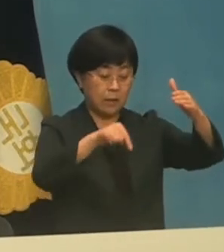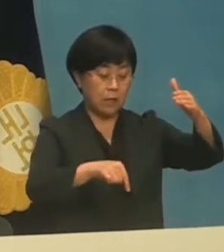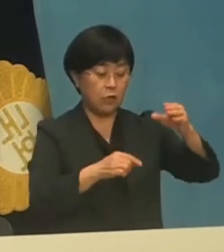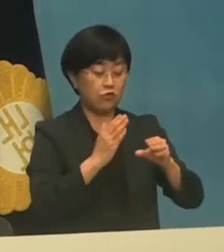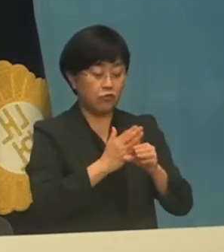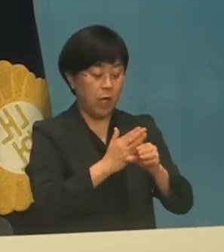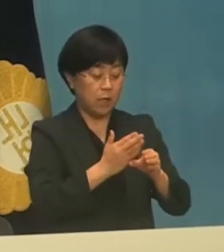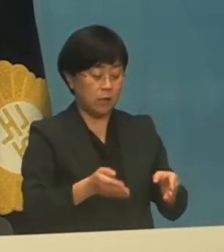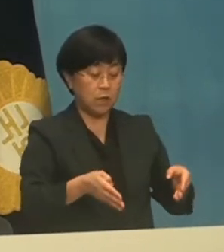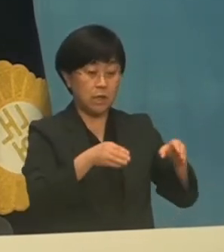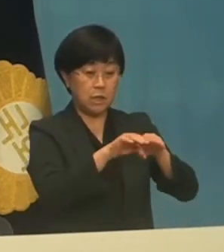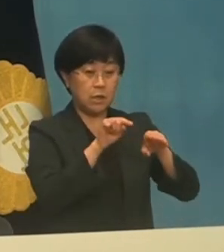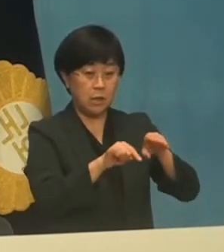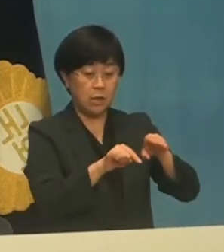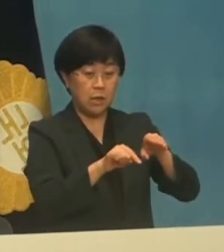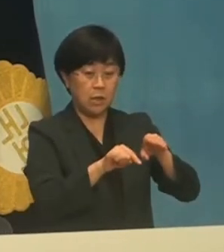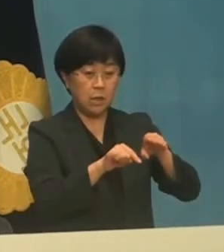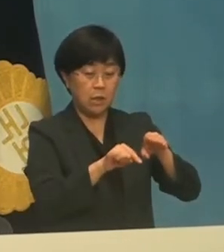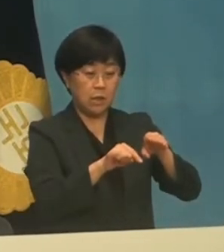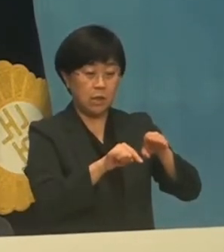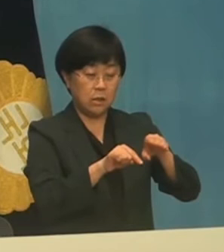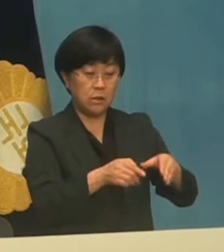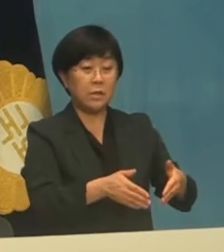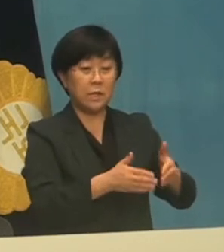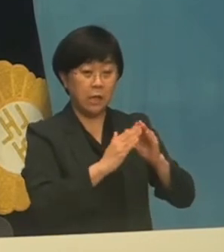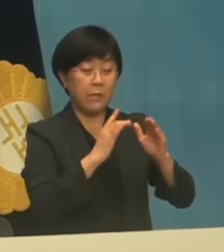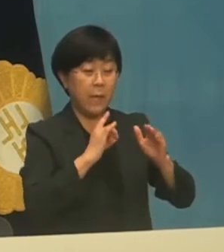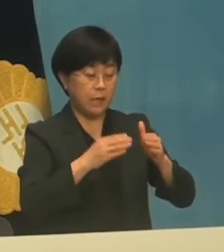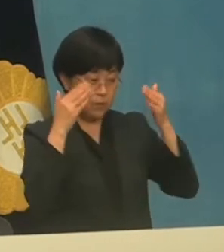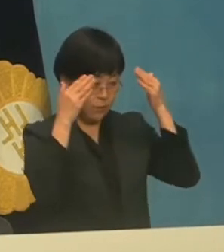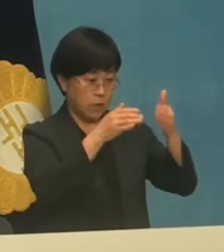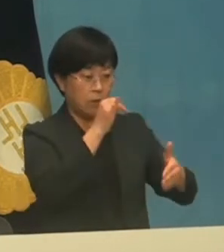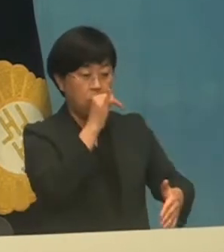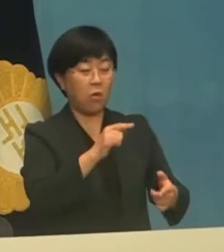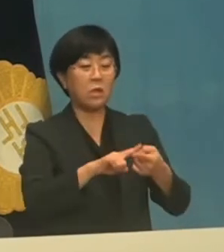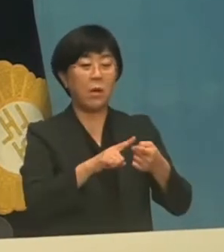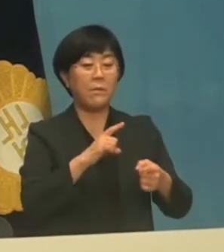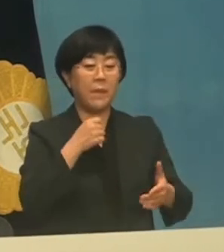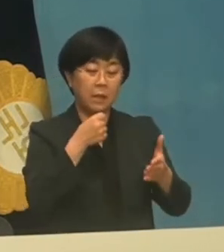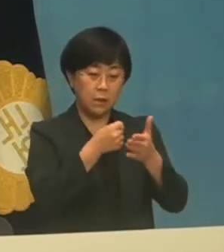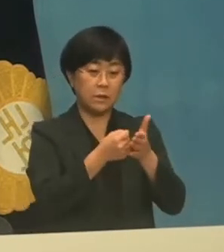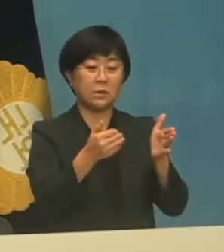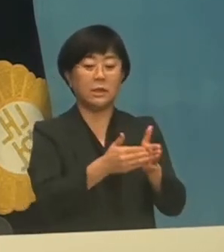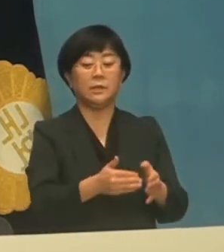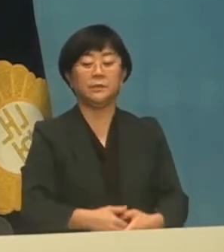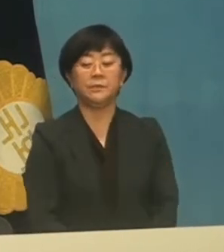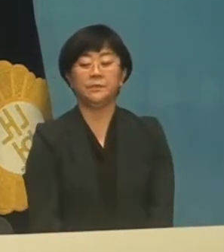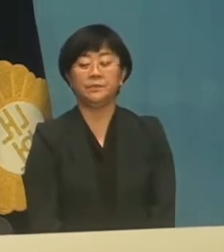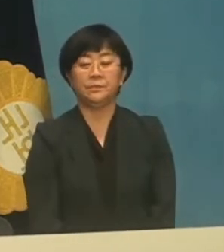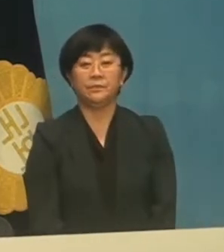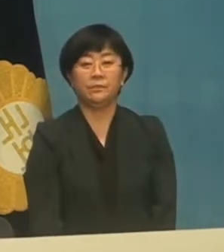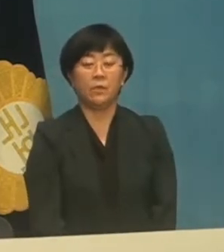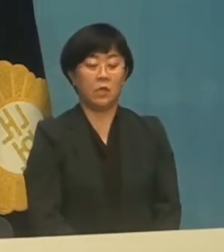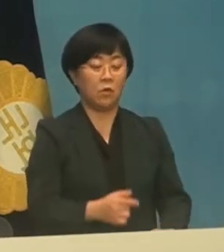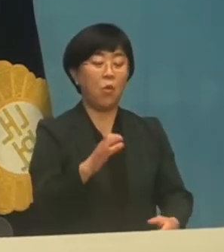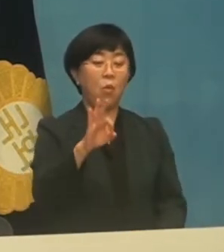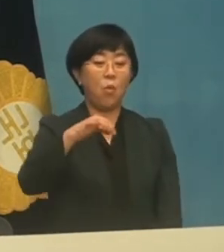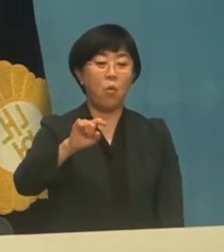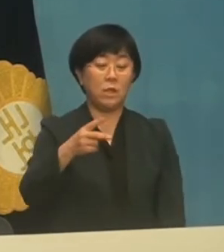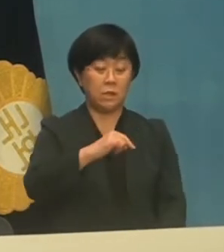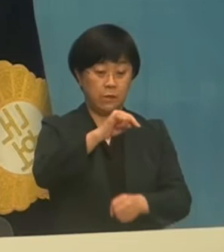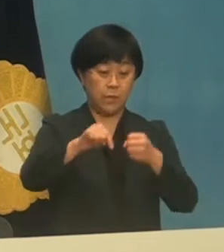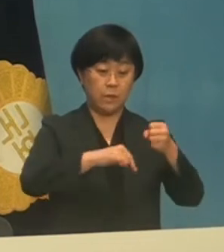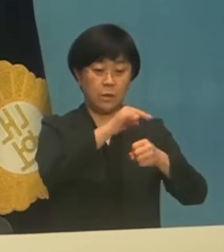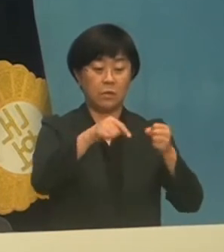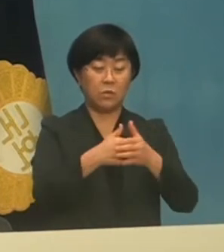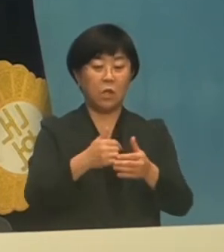저장 시설인 건식 저장 시설을 설치하는 데에만 집중했고 그것만 결정했습니다. 그리고 월성 핵발전소 인접